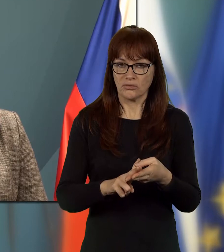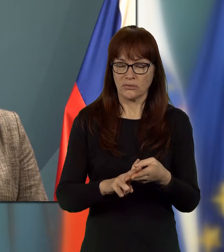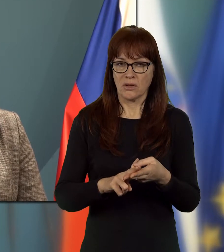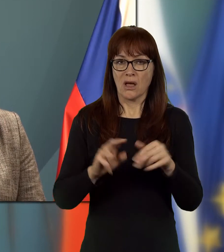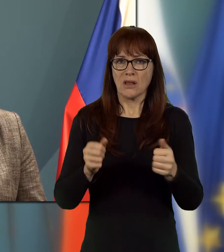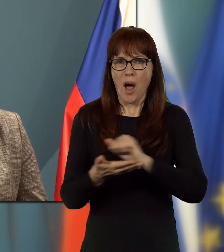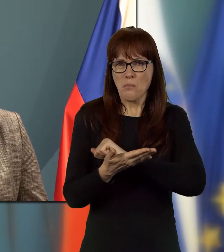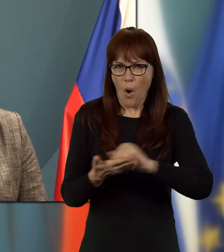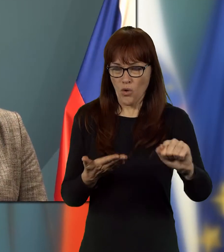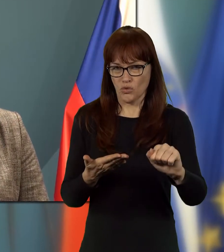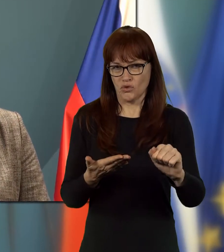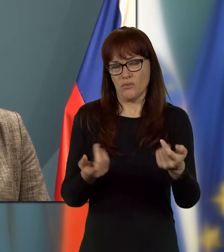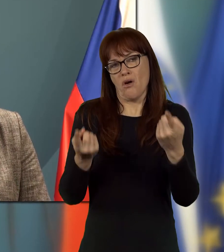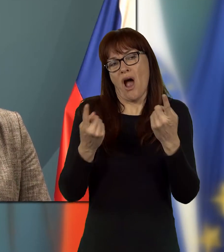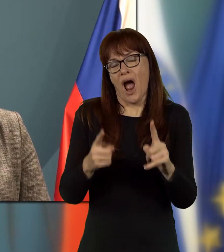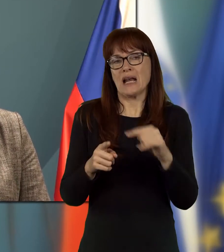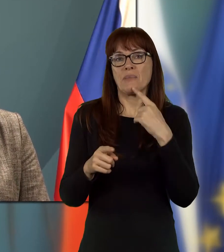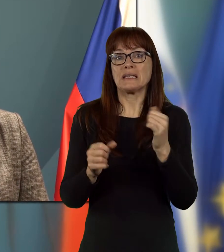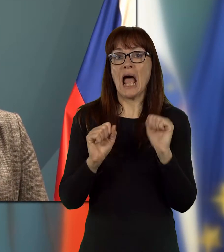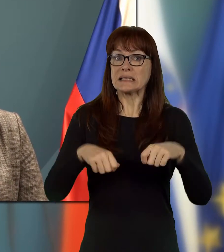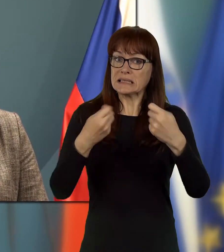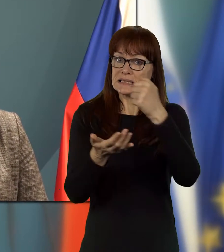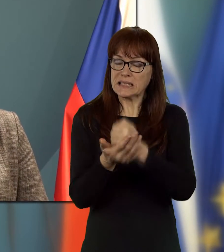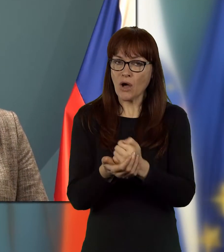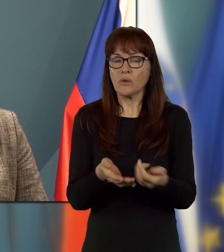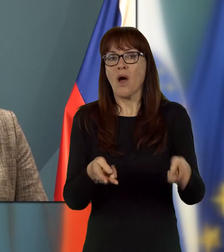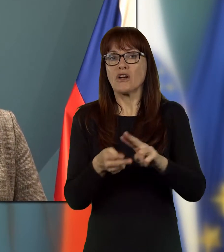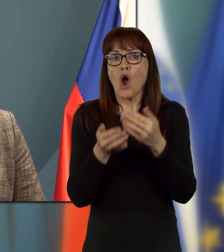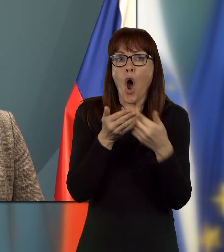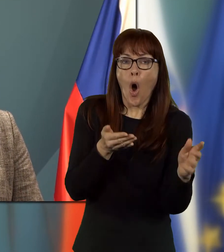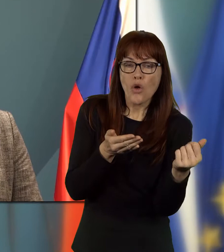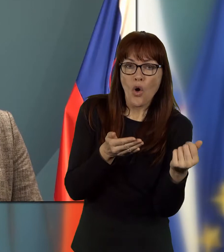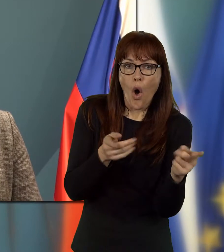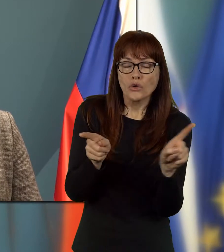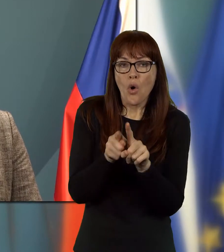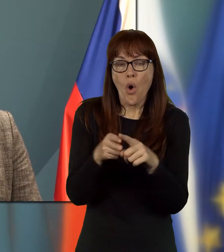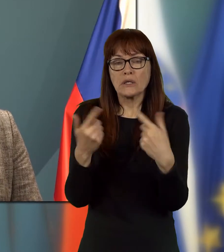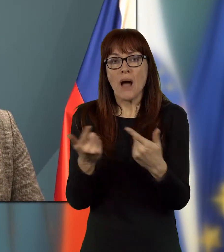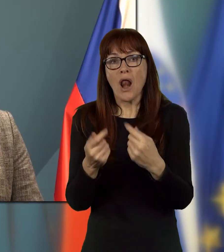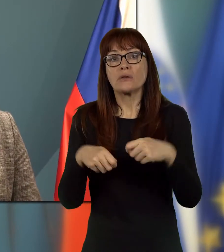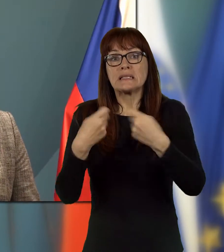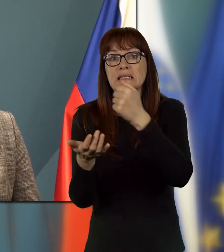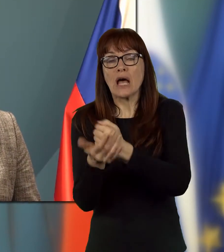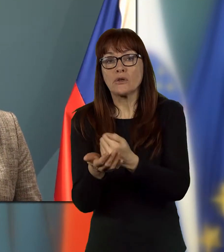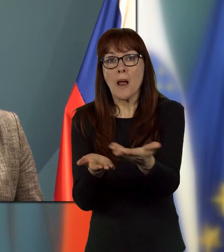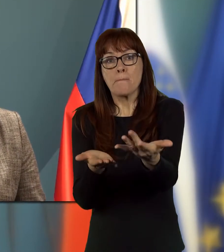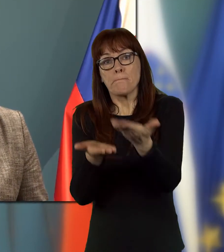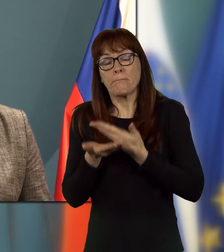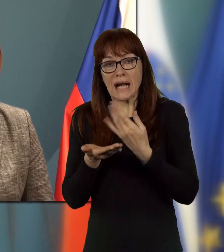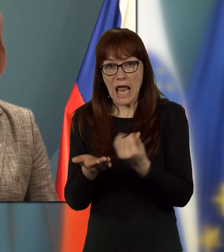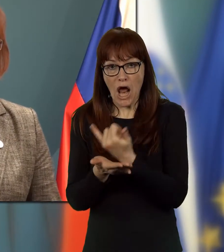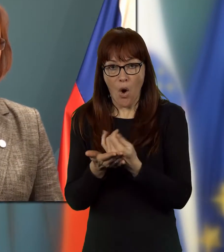da porušimo ali pa da zagotovimo več odhodkov, kot lahko